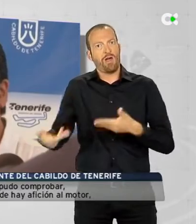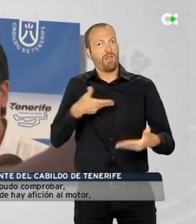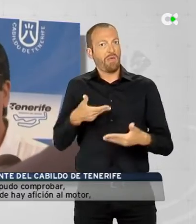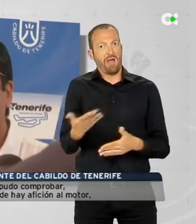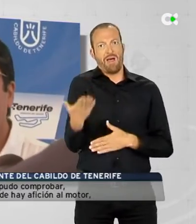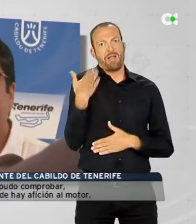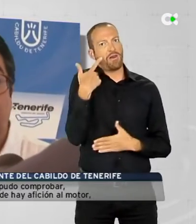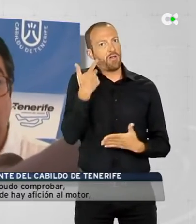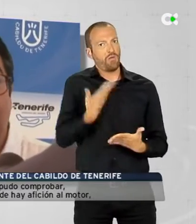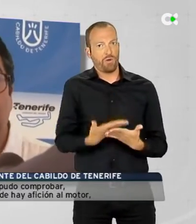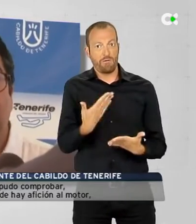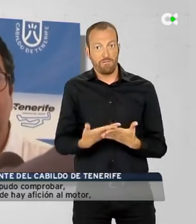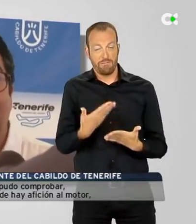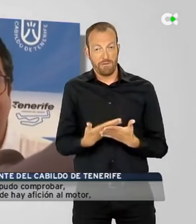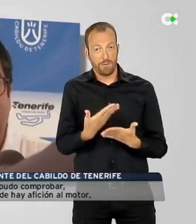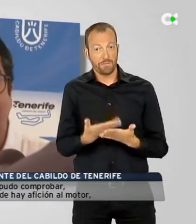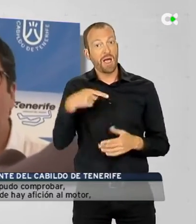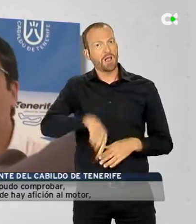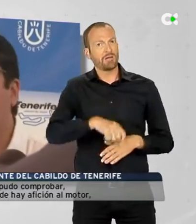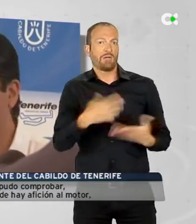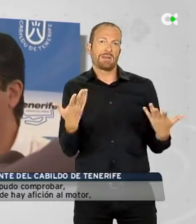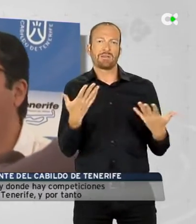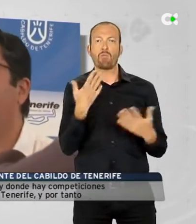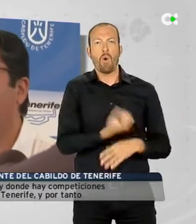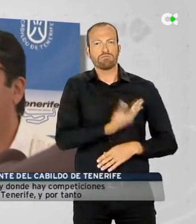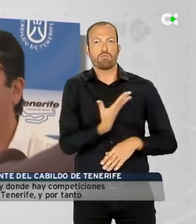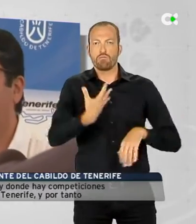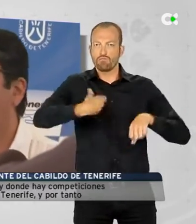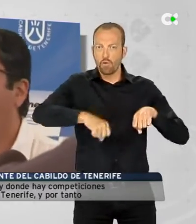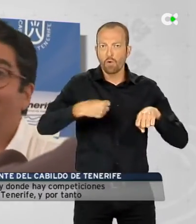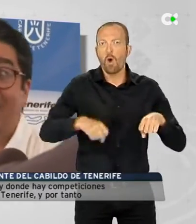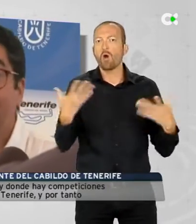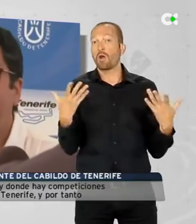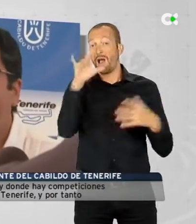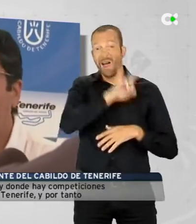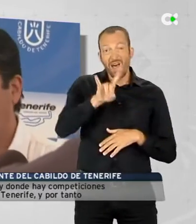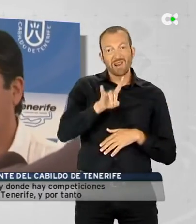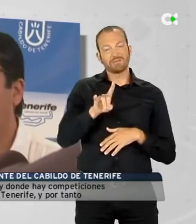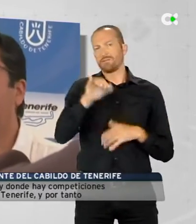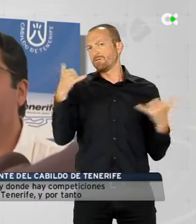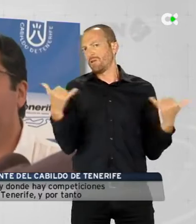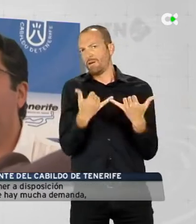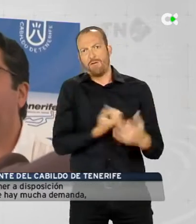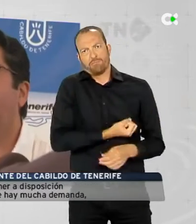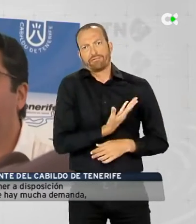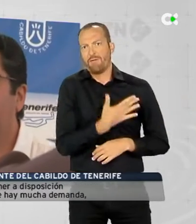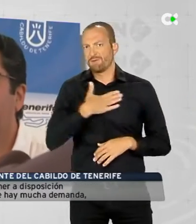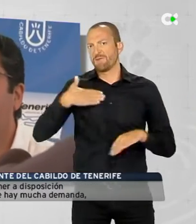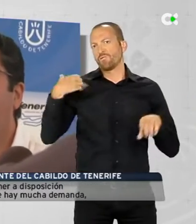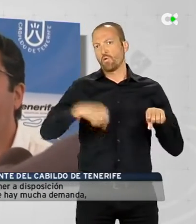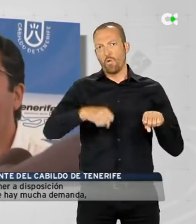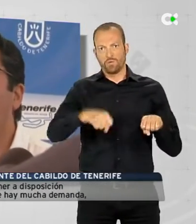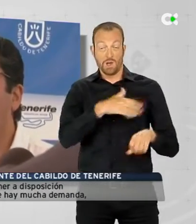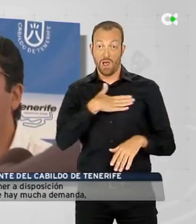comprobar. Si hay un lugar donde hay afición al motor, donde hay escuderías y donde hay competiciones, es Canarias y es Tenerife. Por lo tanto, vamos a poner a